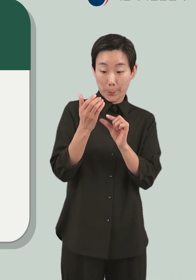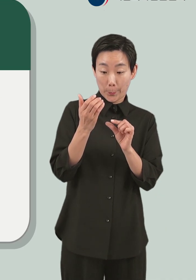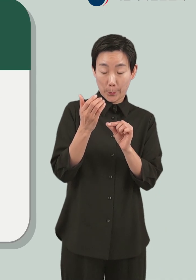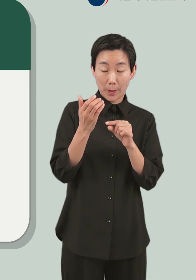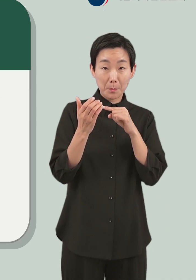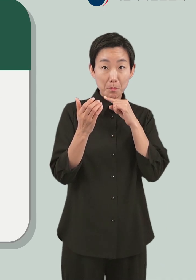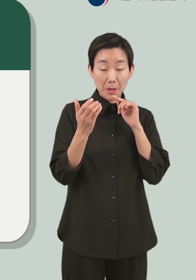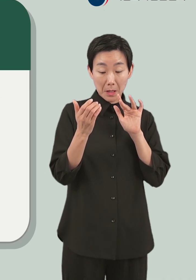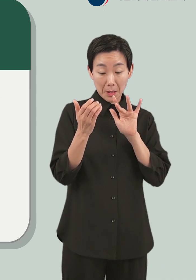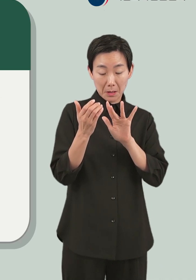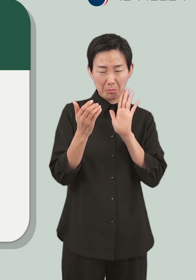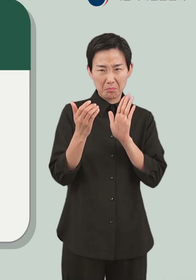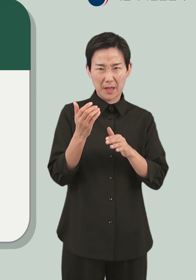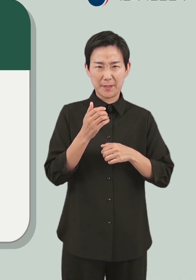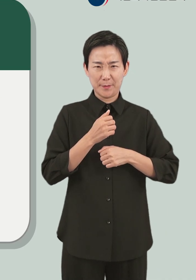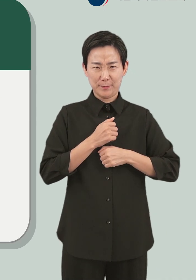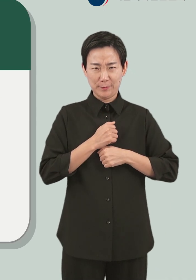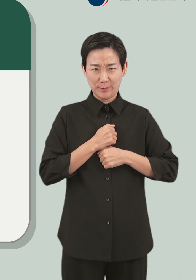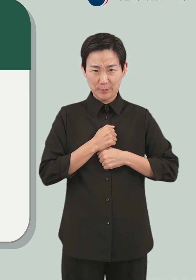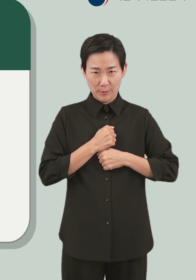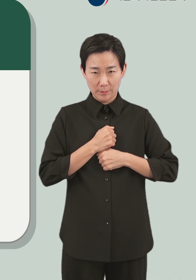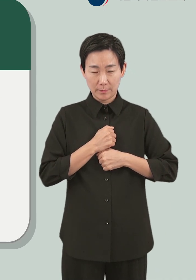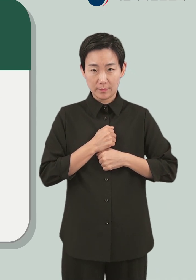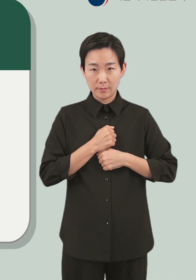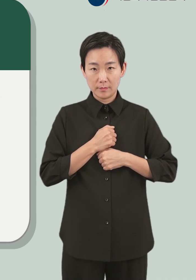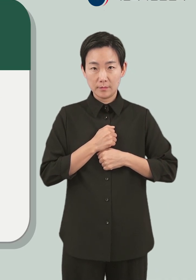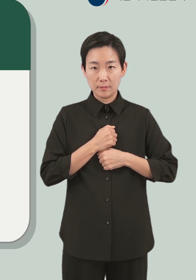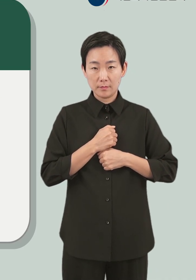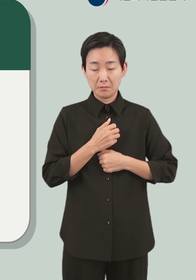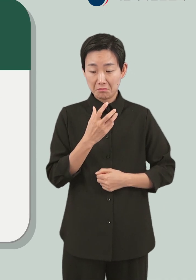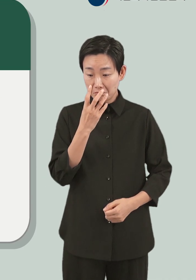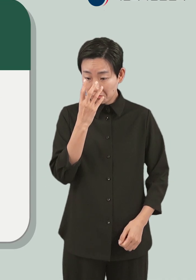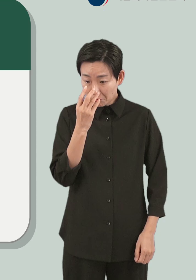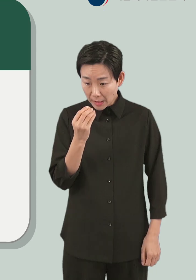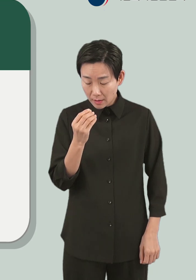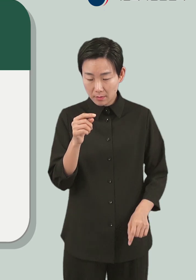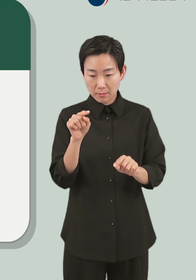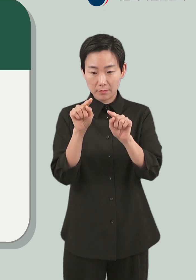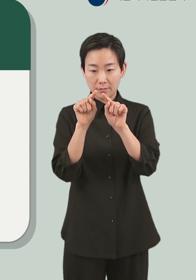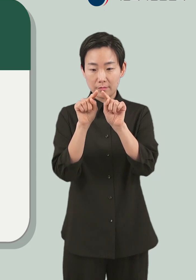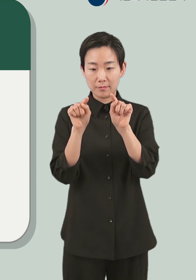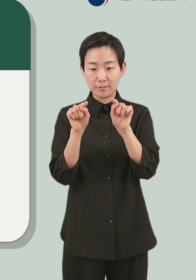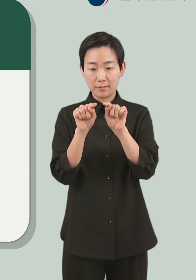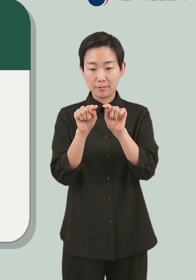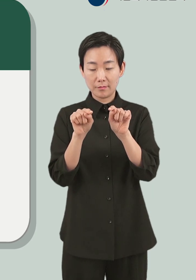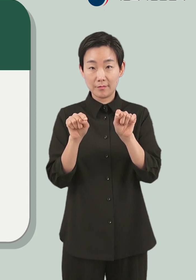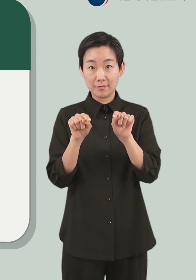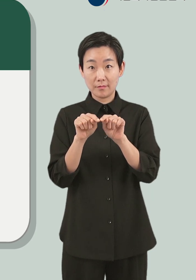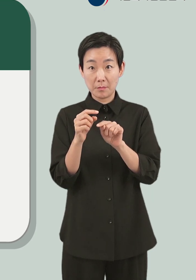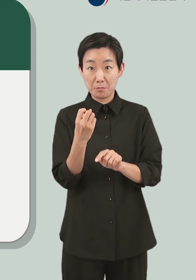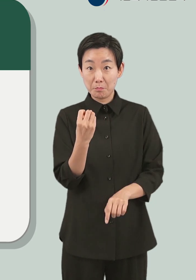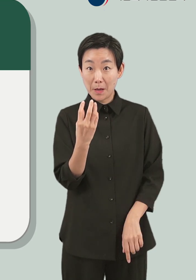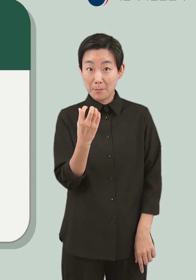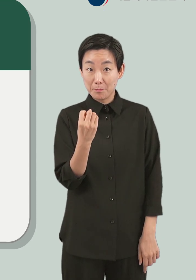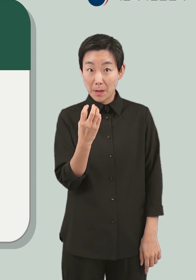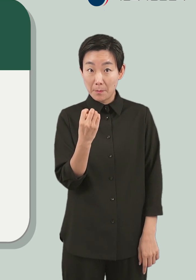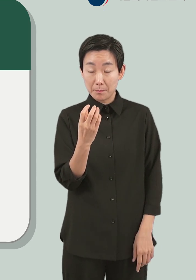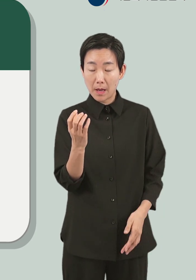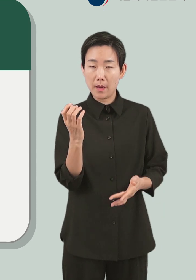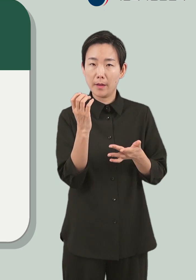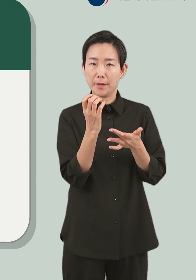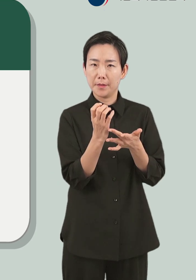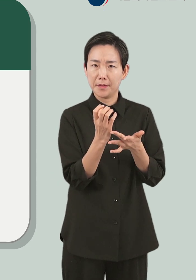체혈한 혈액 방울을 검사지에 노란색 모서리에 닿게 합니다. 이때 검사지 윗면에 혈액이 묻지 않도록 주의해야 합니다.